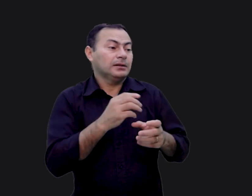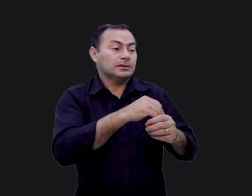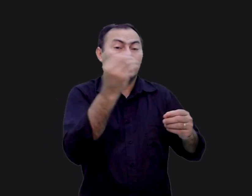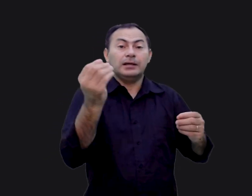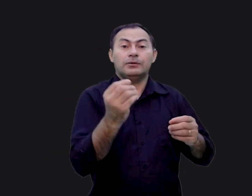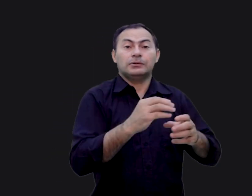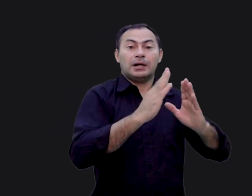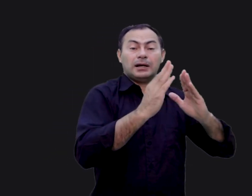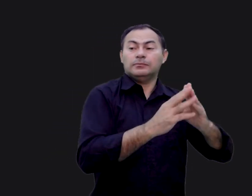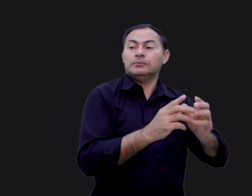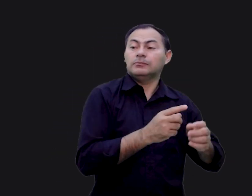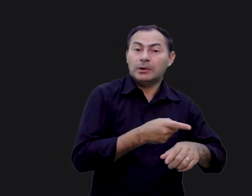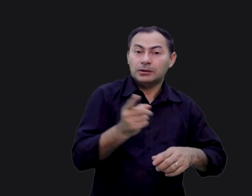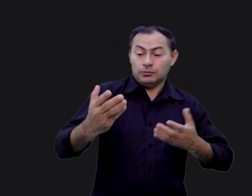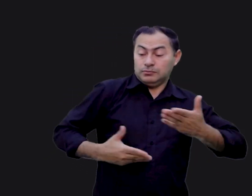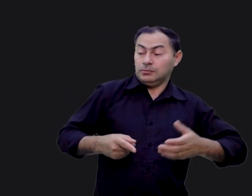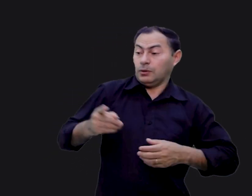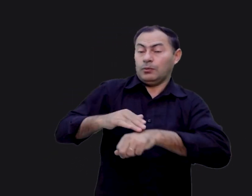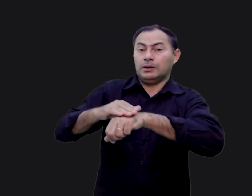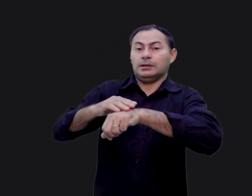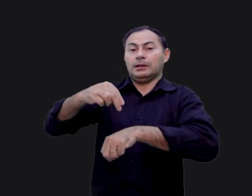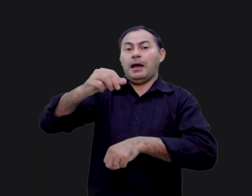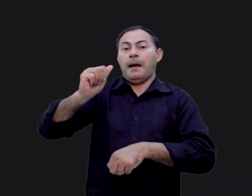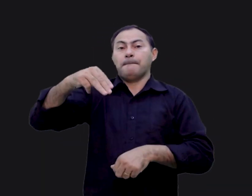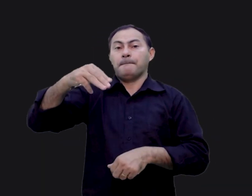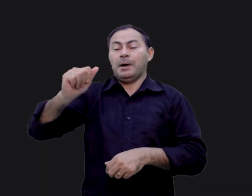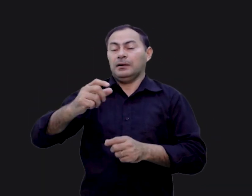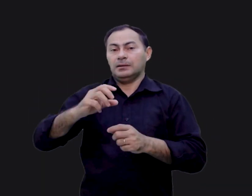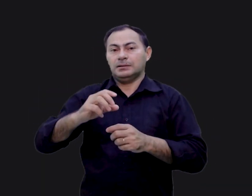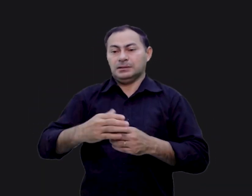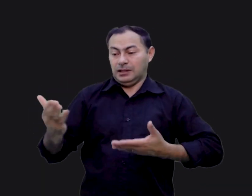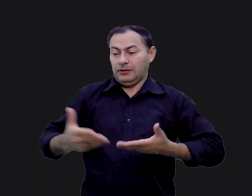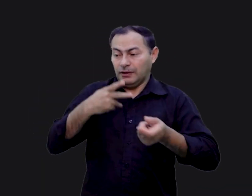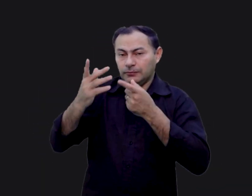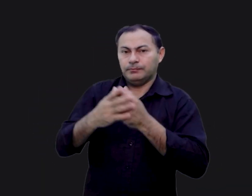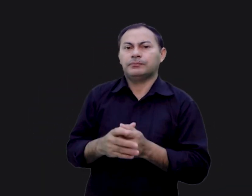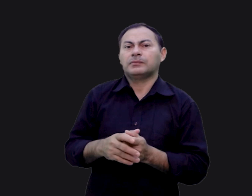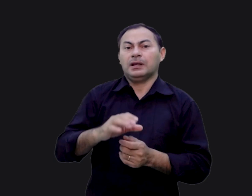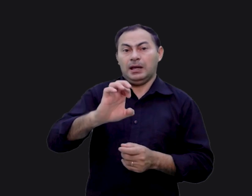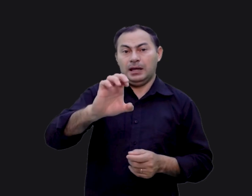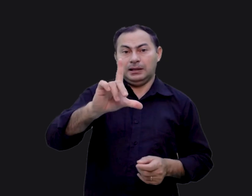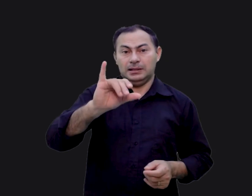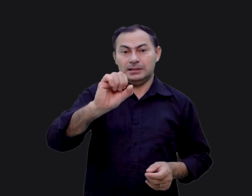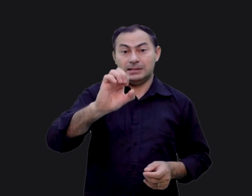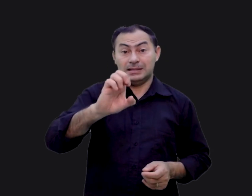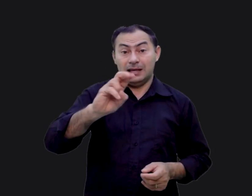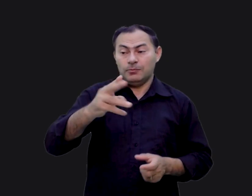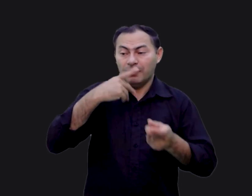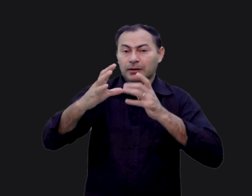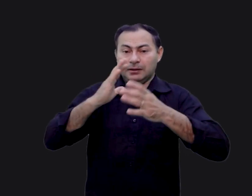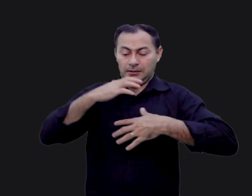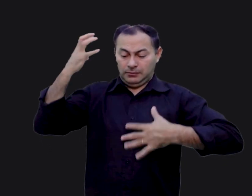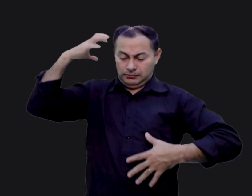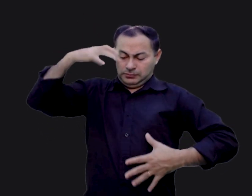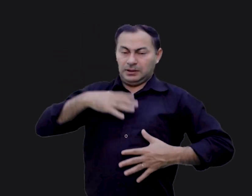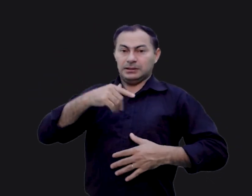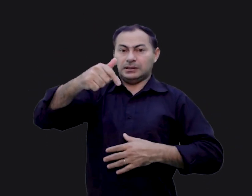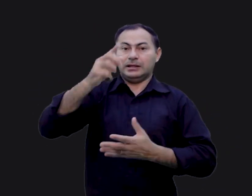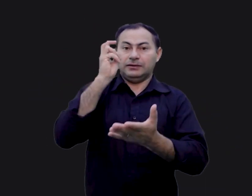Eliseu mandou um servo falar com Naamã. O servo disse a Naamã: Eliseu mandou o Senhor lavar-se 7 vezes no